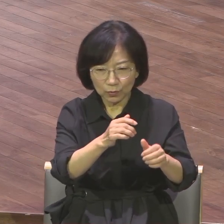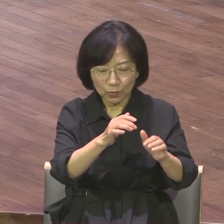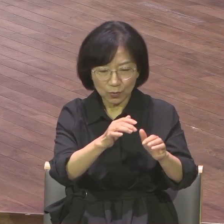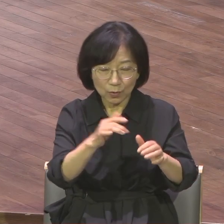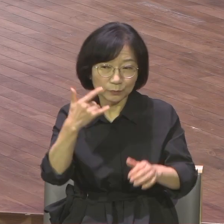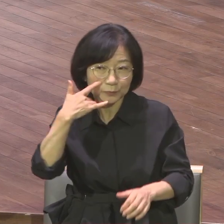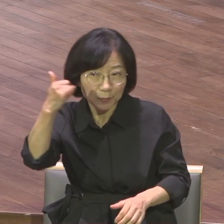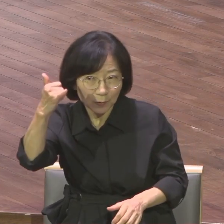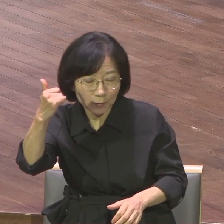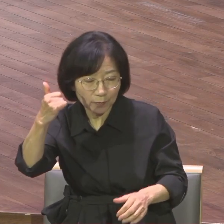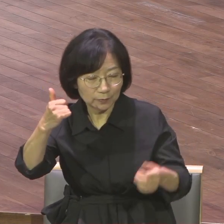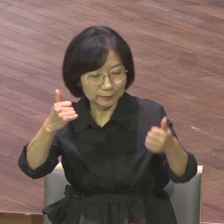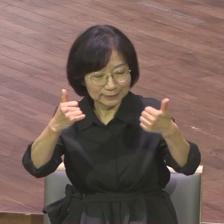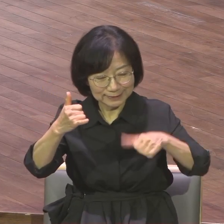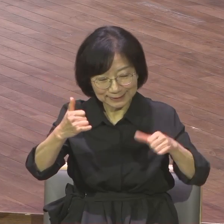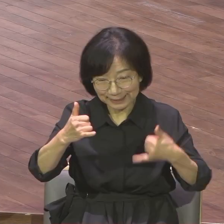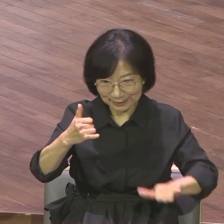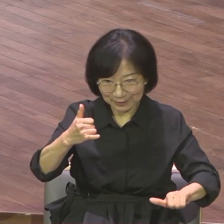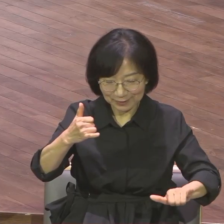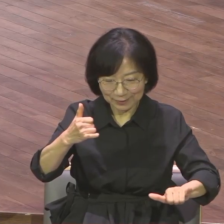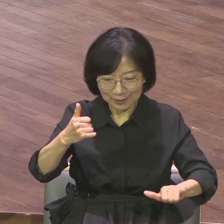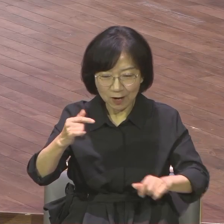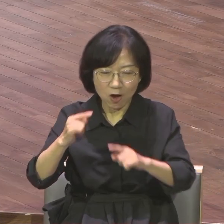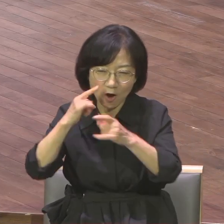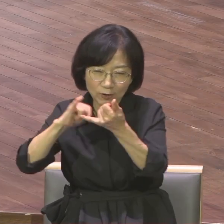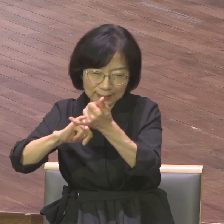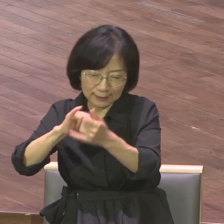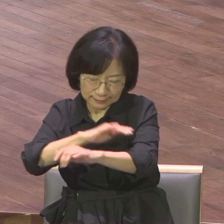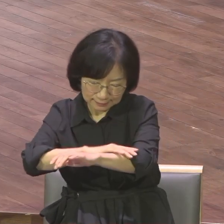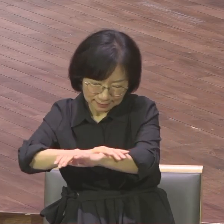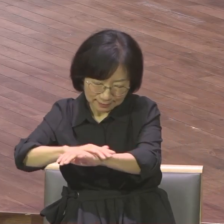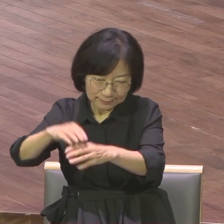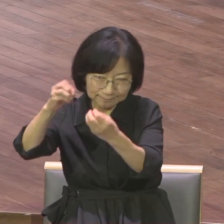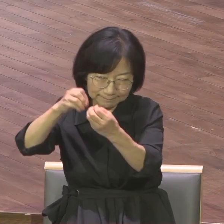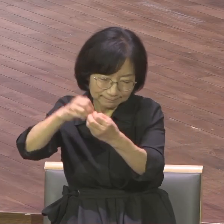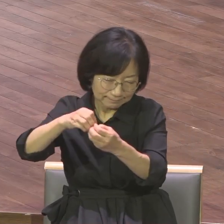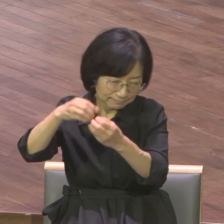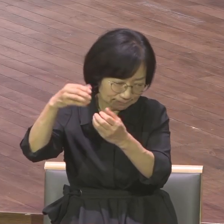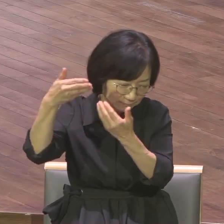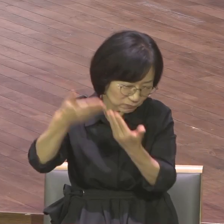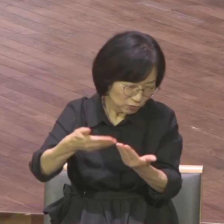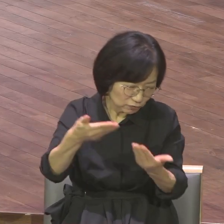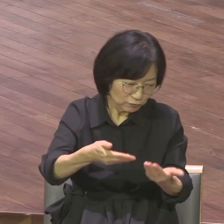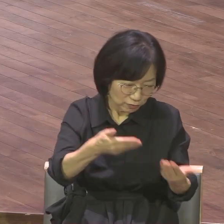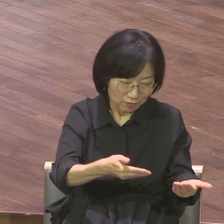소통, 다음 세대에 이 언약이 전달되도록 그 소통되어 영적